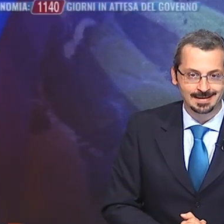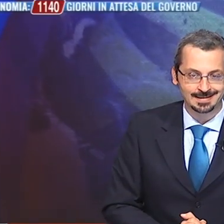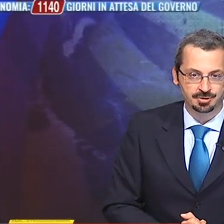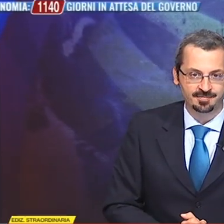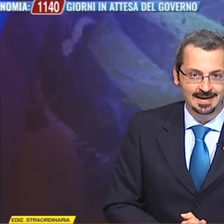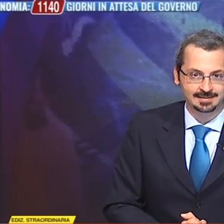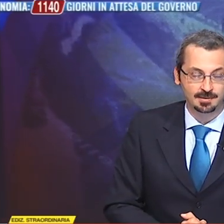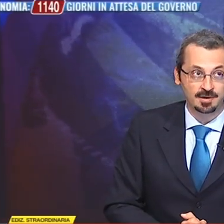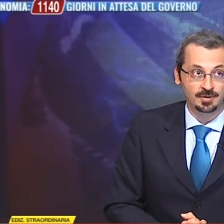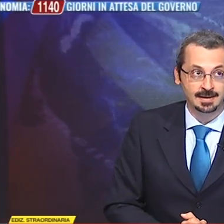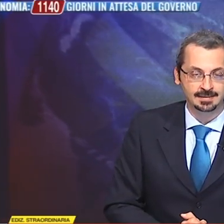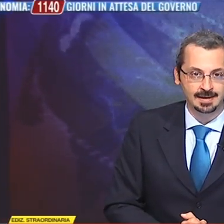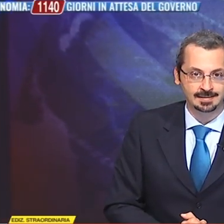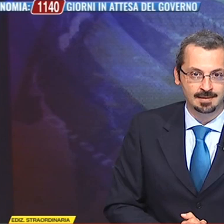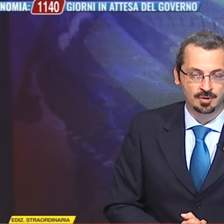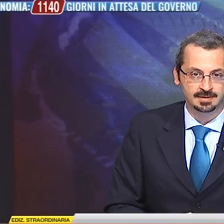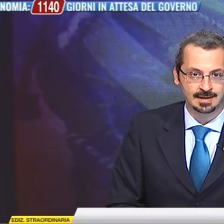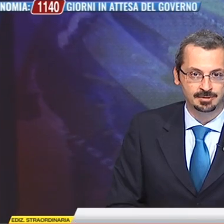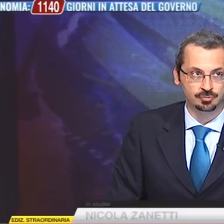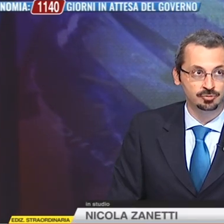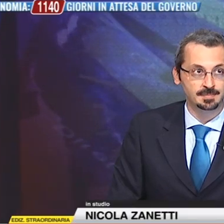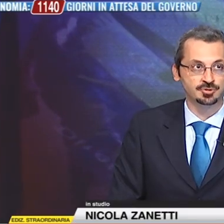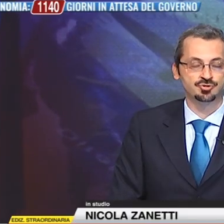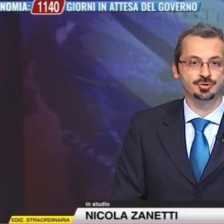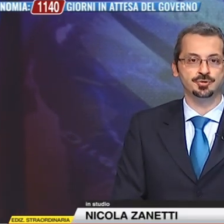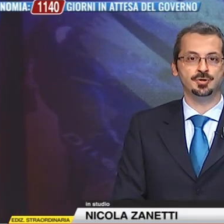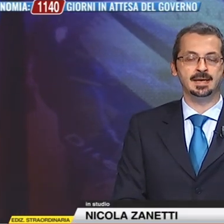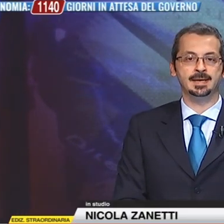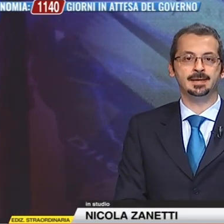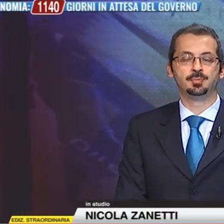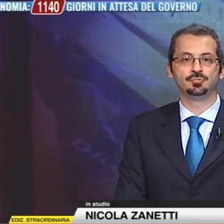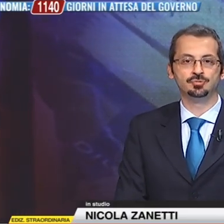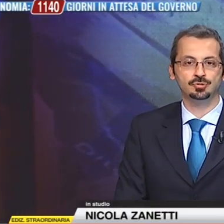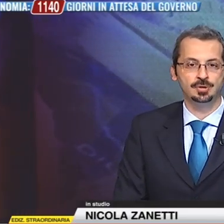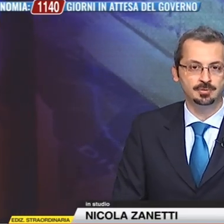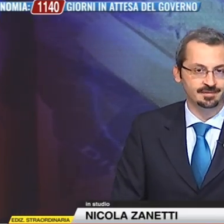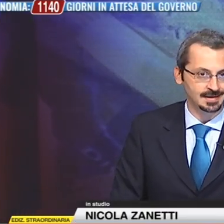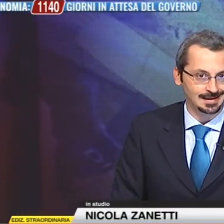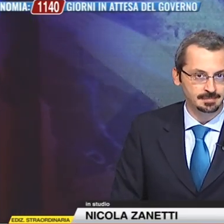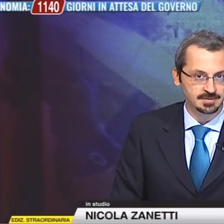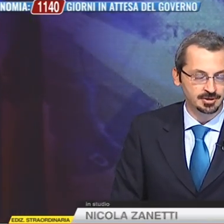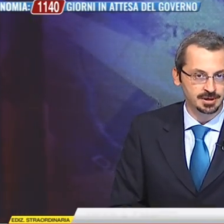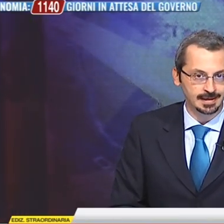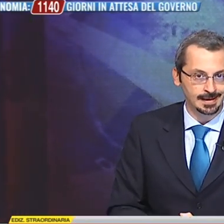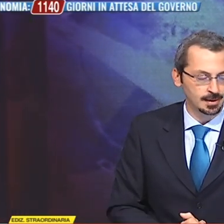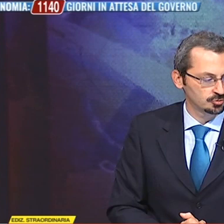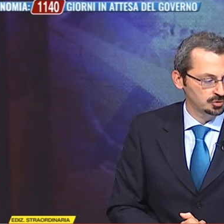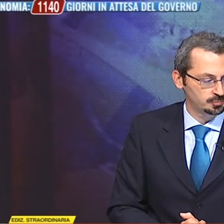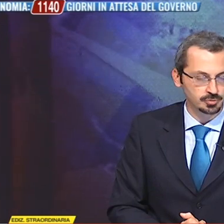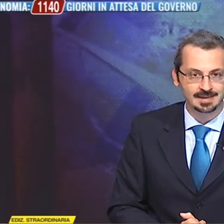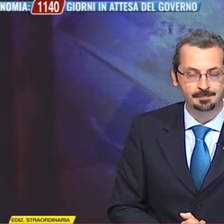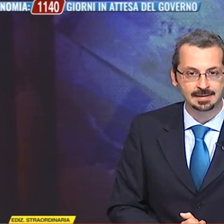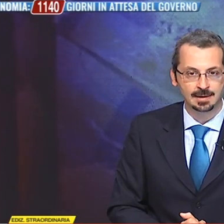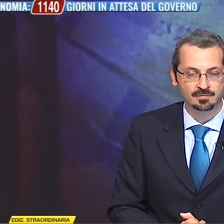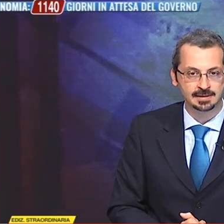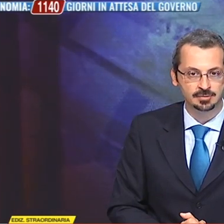Buongiorno, buongiorno, ben ritrovati di nuovo in diretta. Buon sabato a tutti, mezzogiorno in punto. Allora, fra mezz'ora circa il consueto